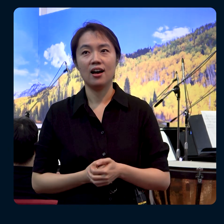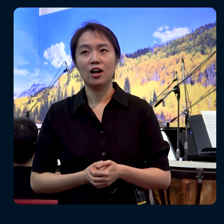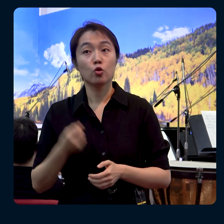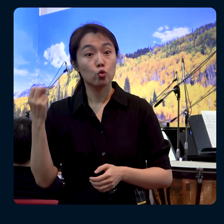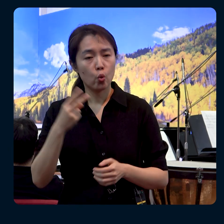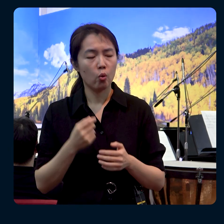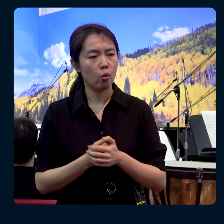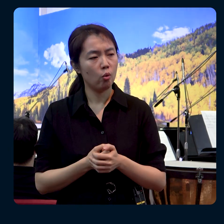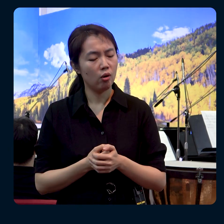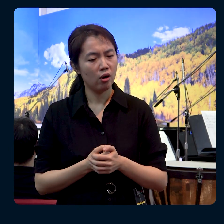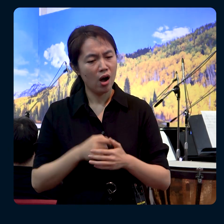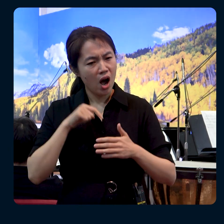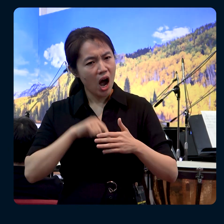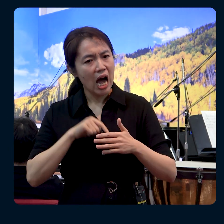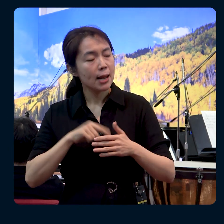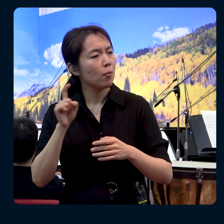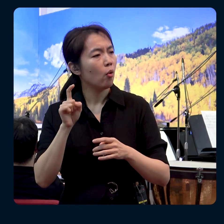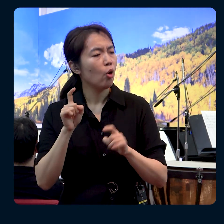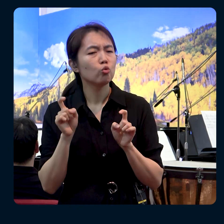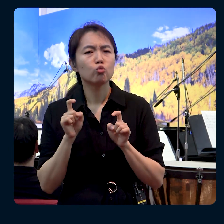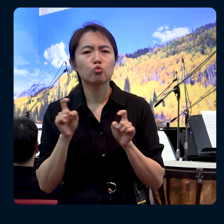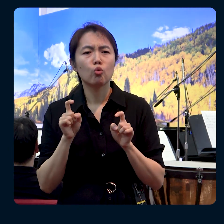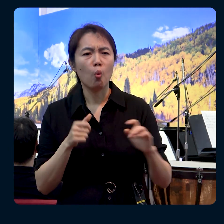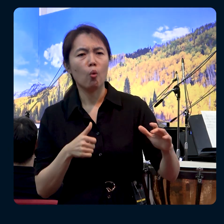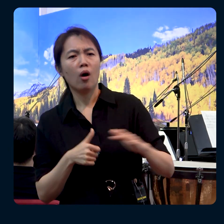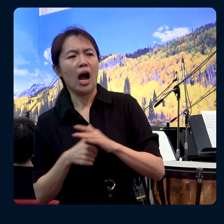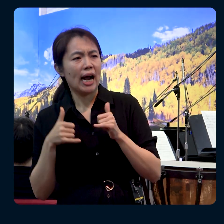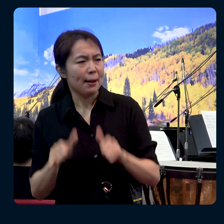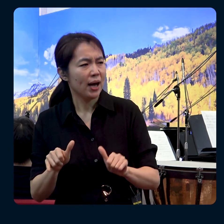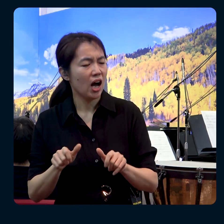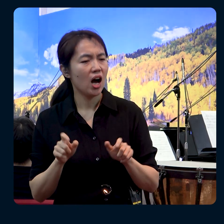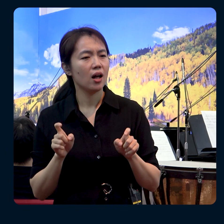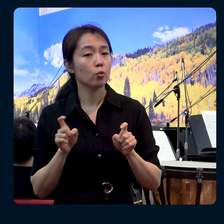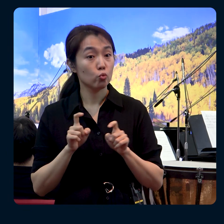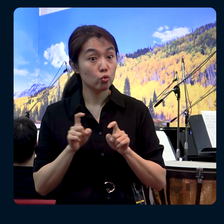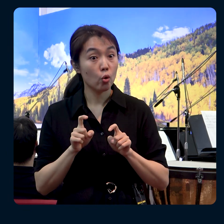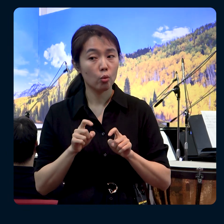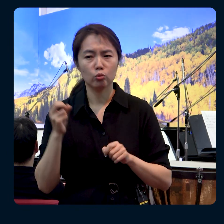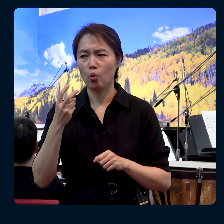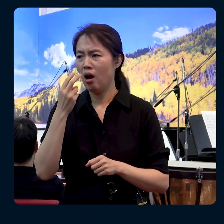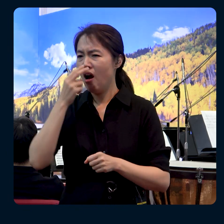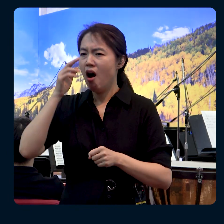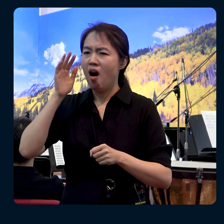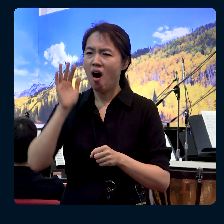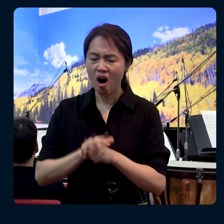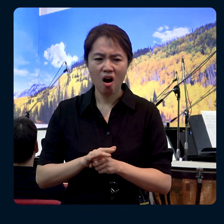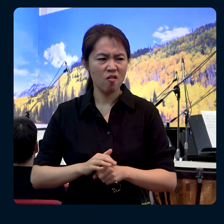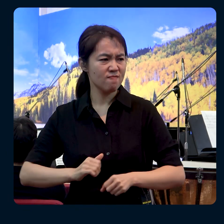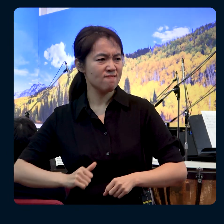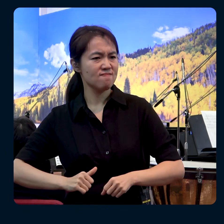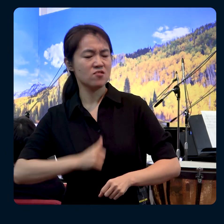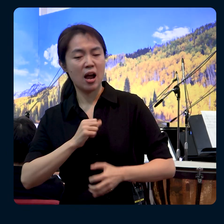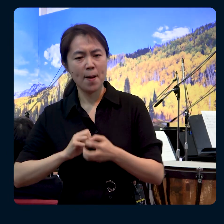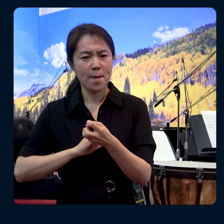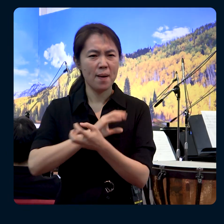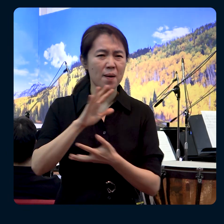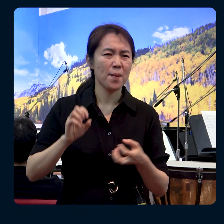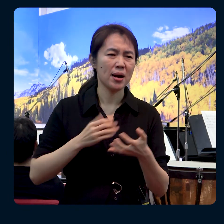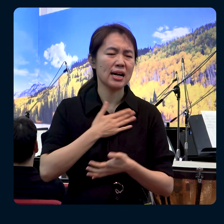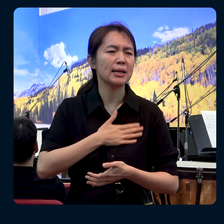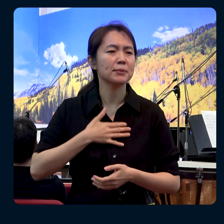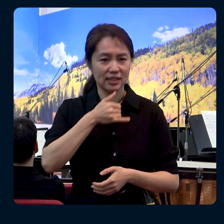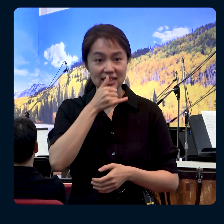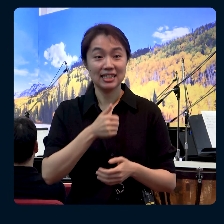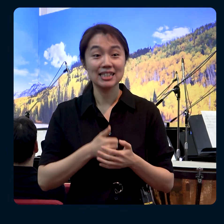정말 죽을 수도 있겠다는 두려움이 함께 막 올라오는 거예요. 억울하기도 하고 분하기도 하고 이런 감정이 막 올라오고 있는